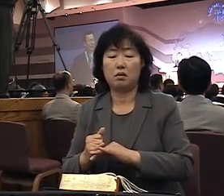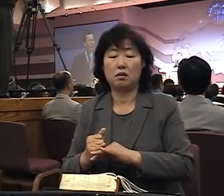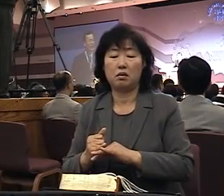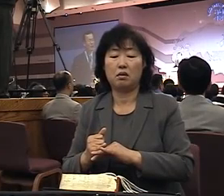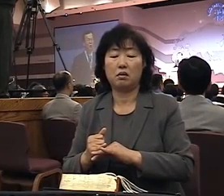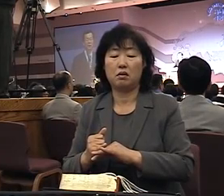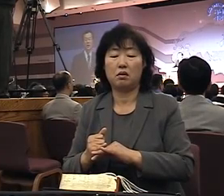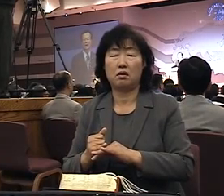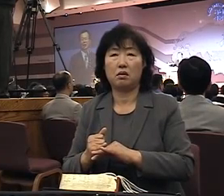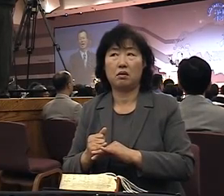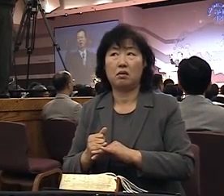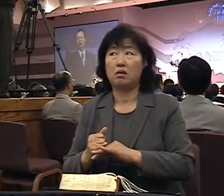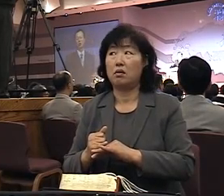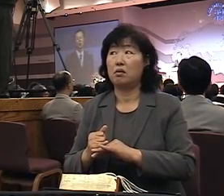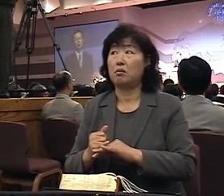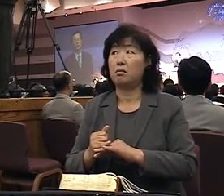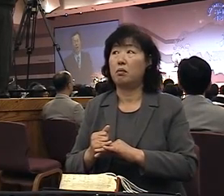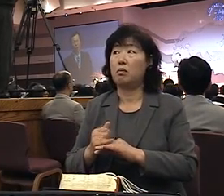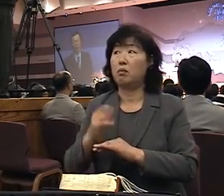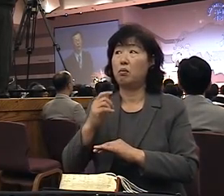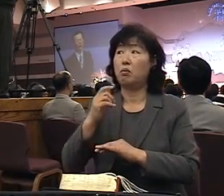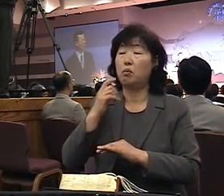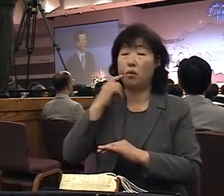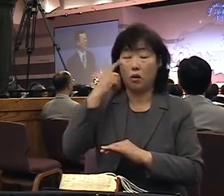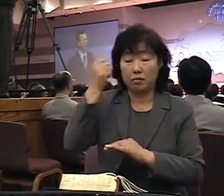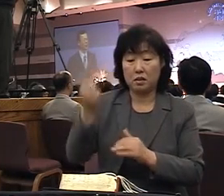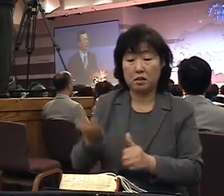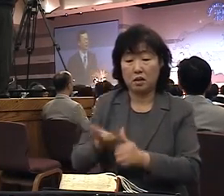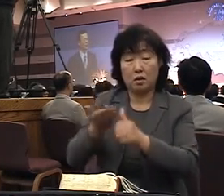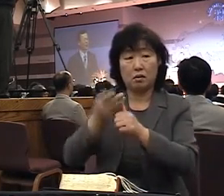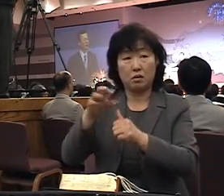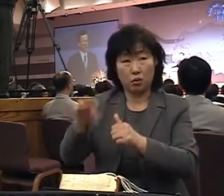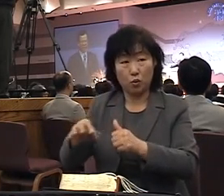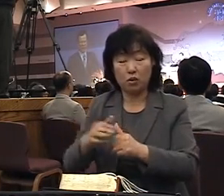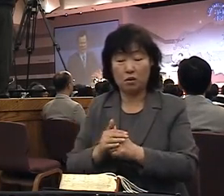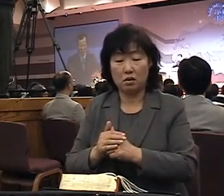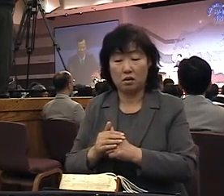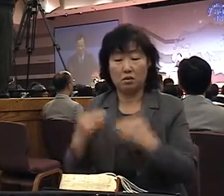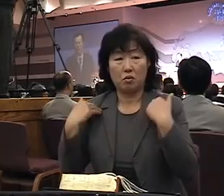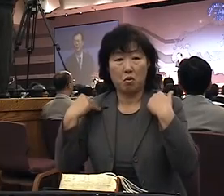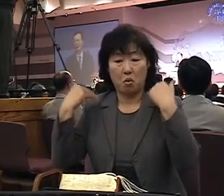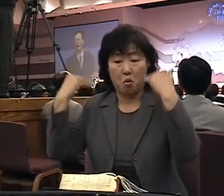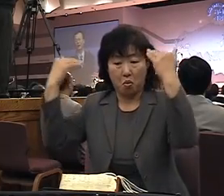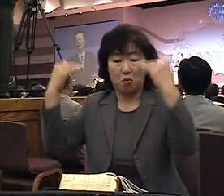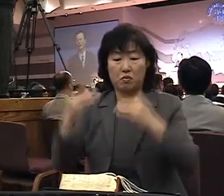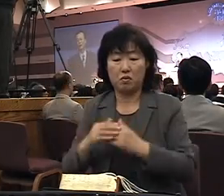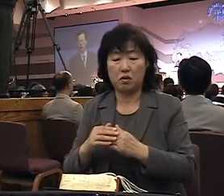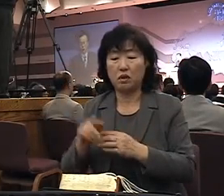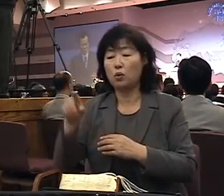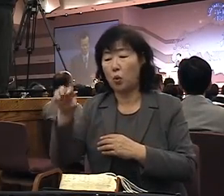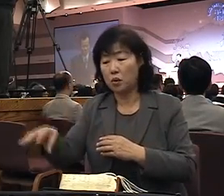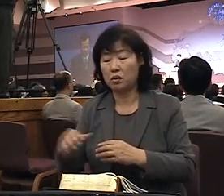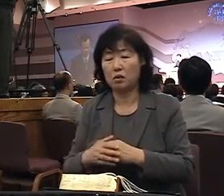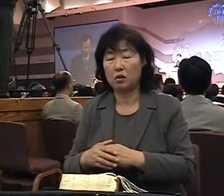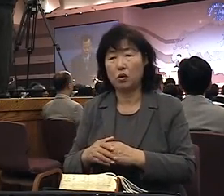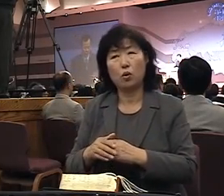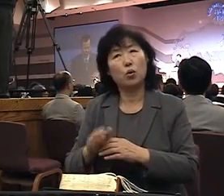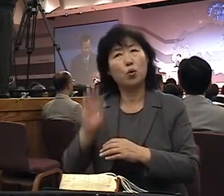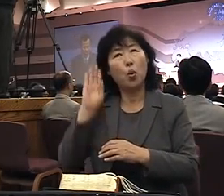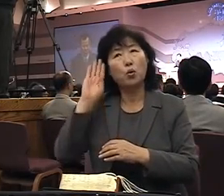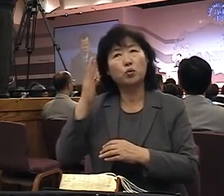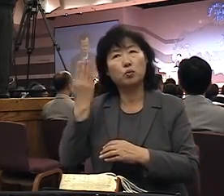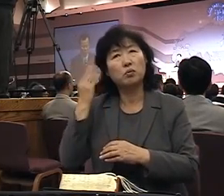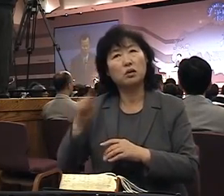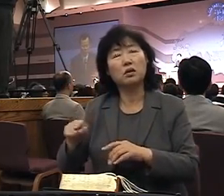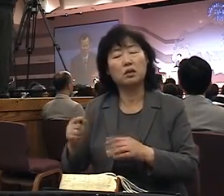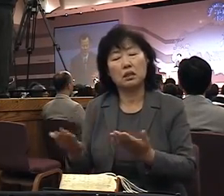연락을, 심지어는 제가 자라면서 전도사 사역을 했던 그곳에서도 요 사이 이런 일 때문에 어쩔 줄 모르는 부모님들이